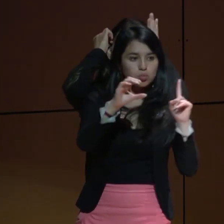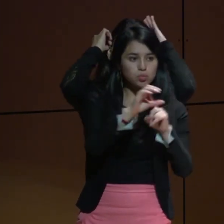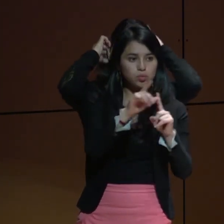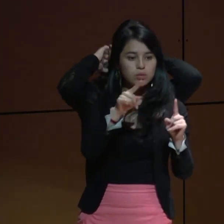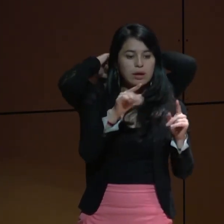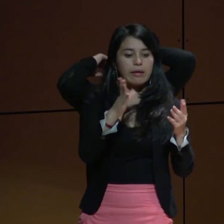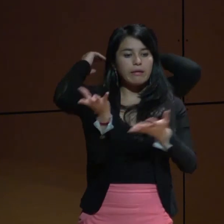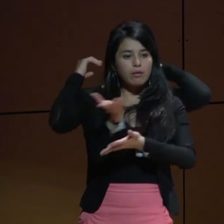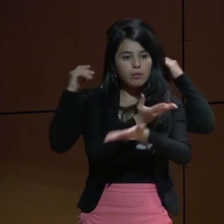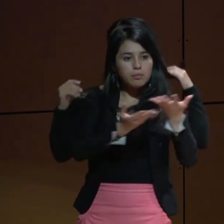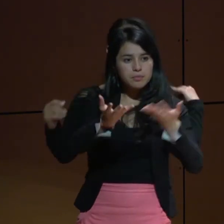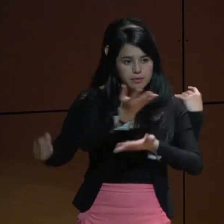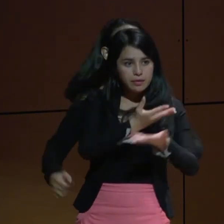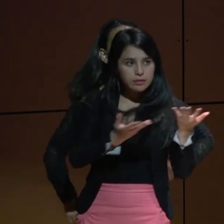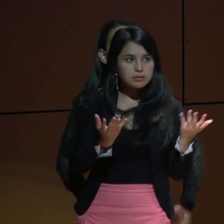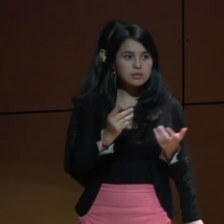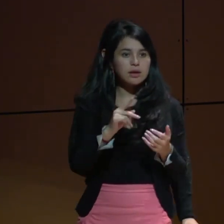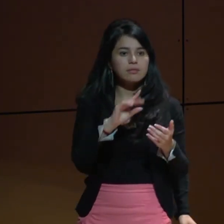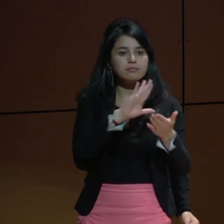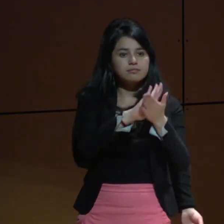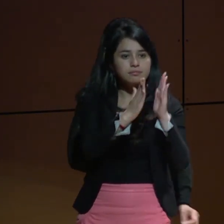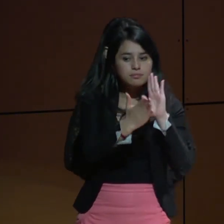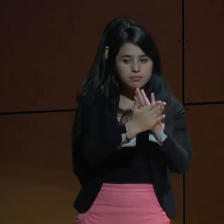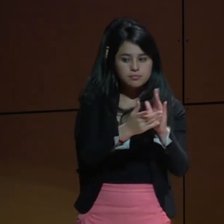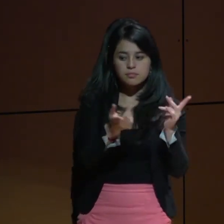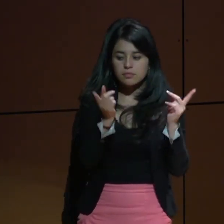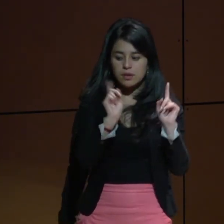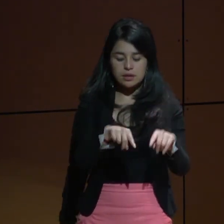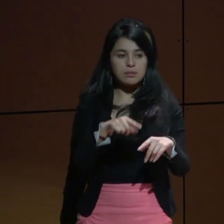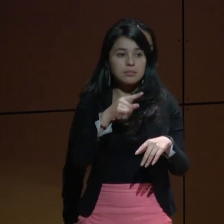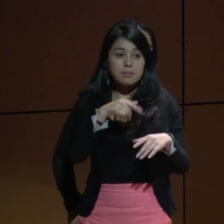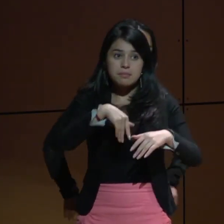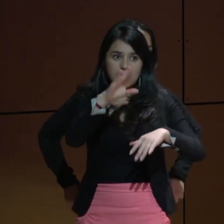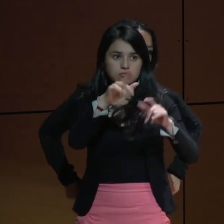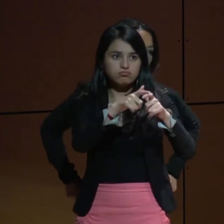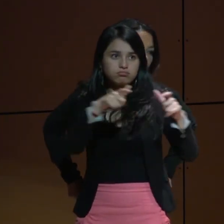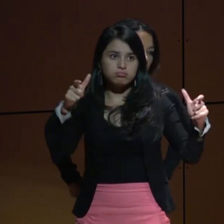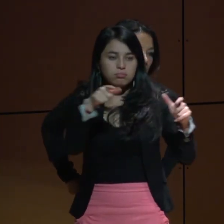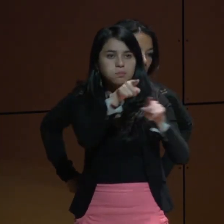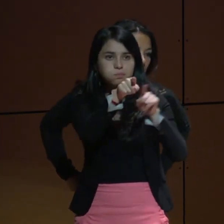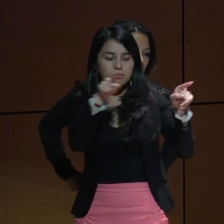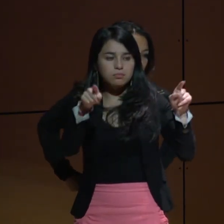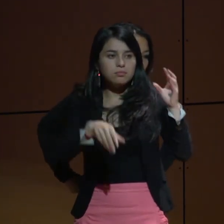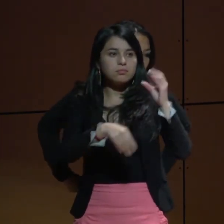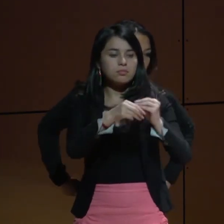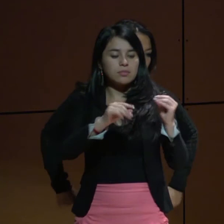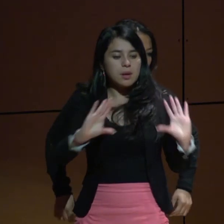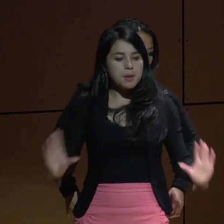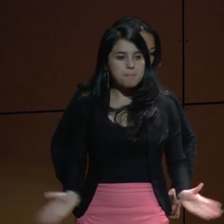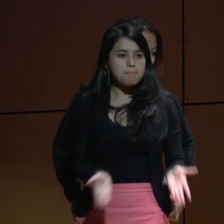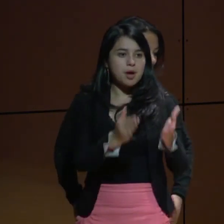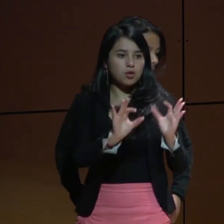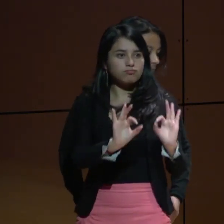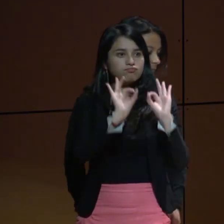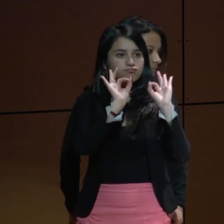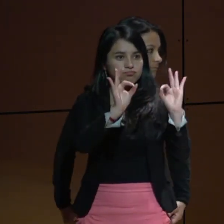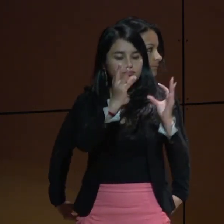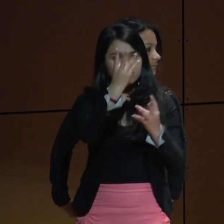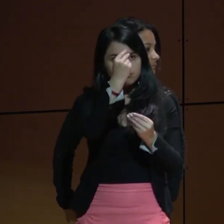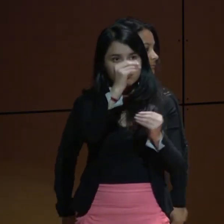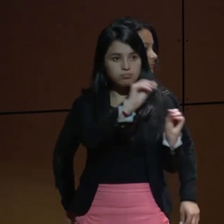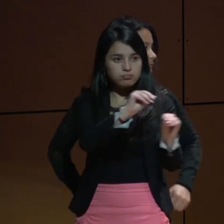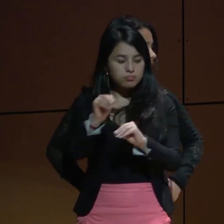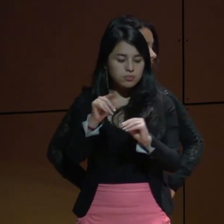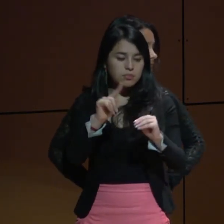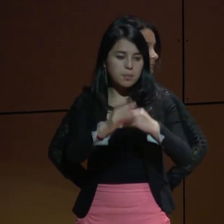de convivencia, paz y también en la mayoría de los casos una mejor valoración